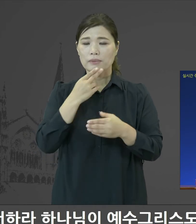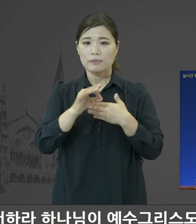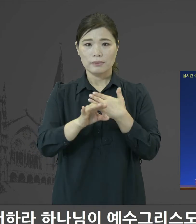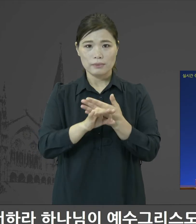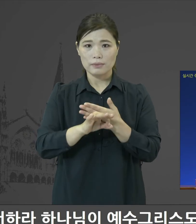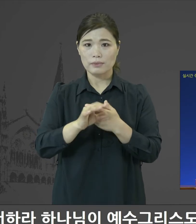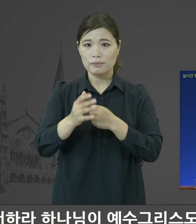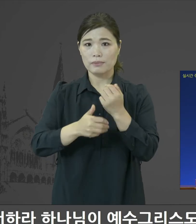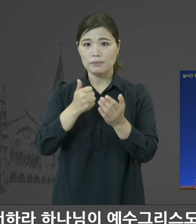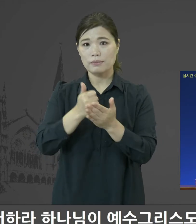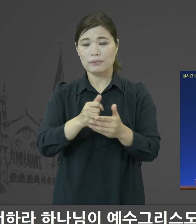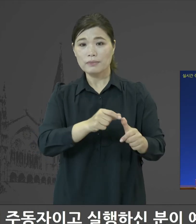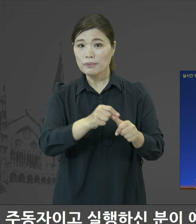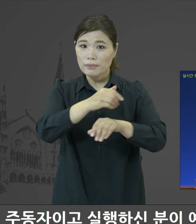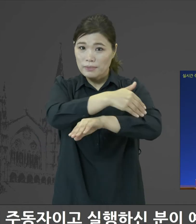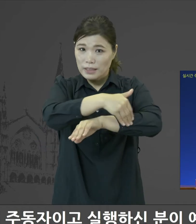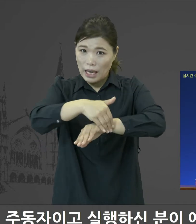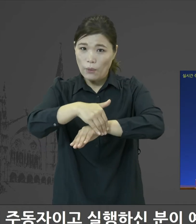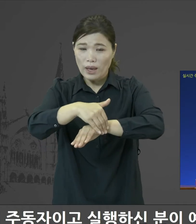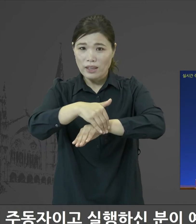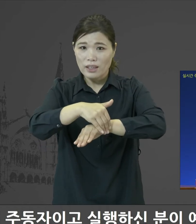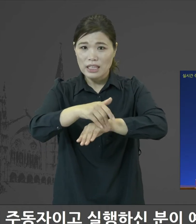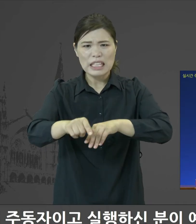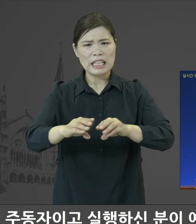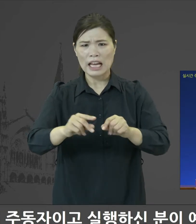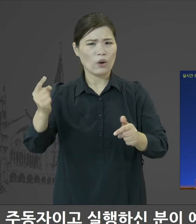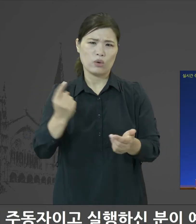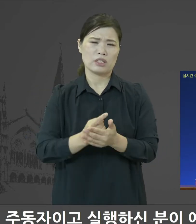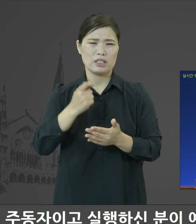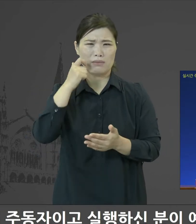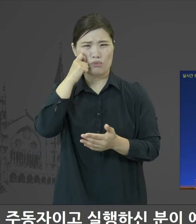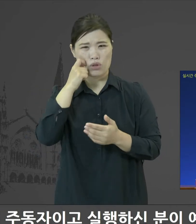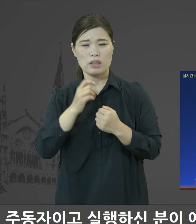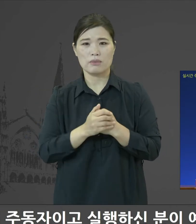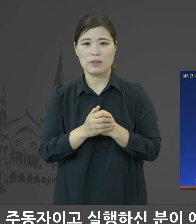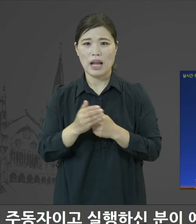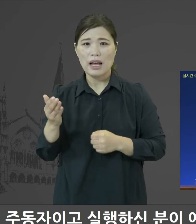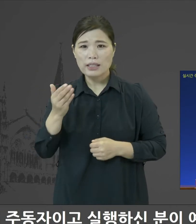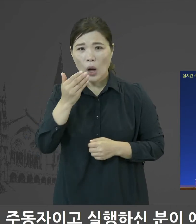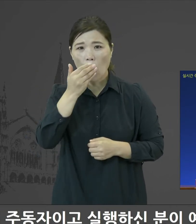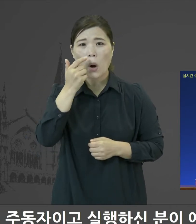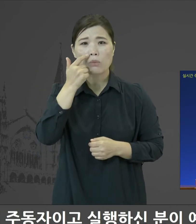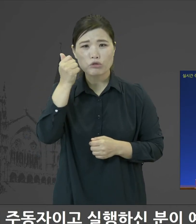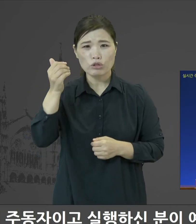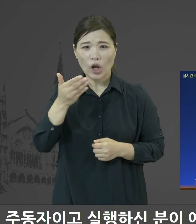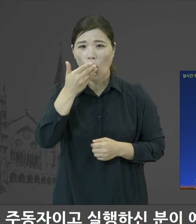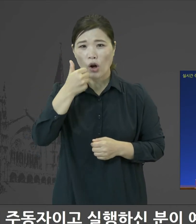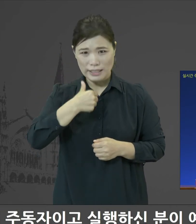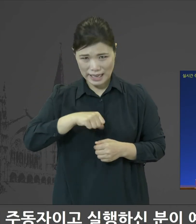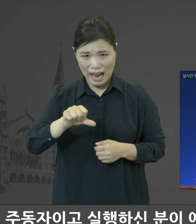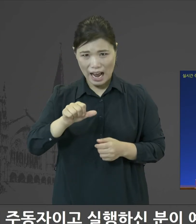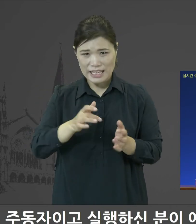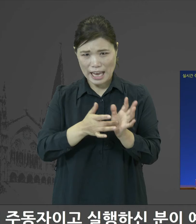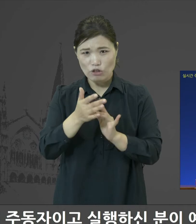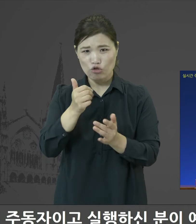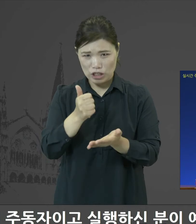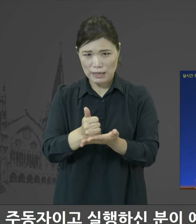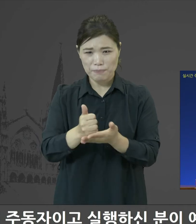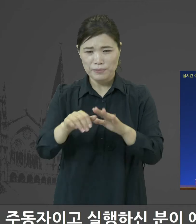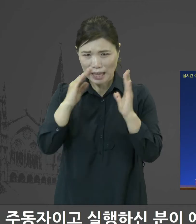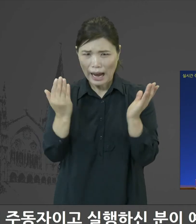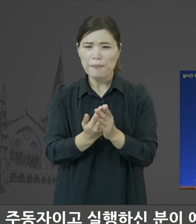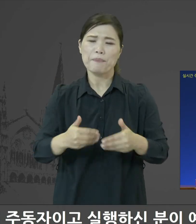하나님 필요하고, 성부 하나님 필요하고, 성자 예수님 필요한 거죠.